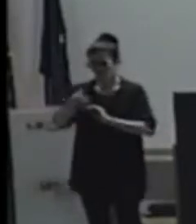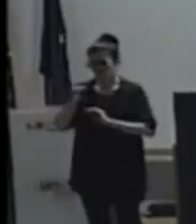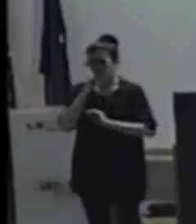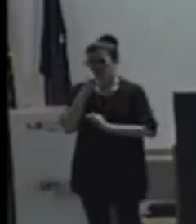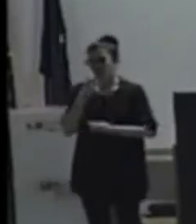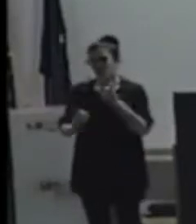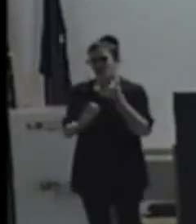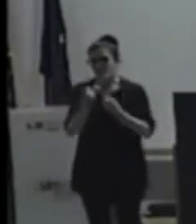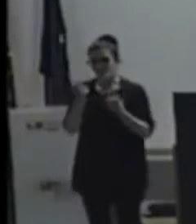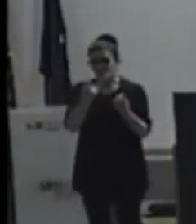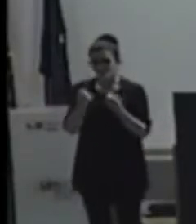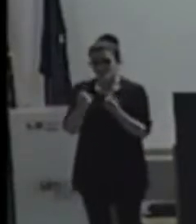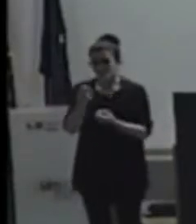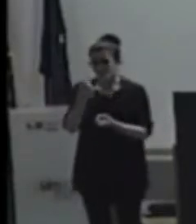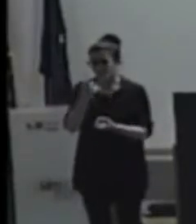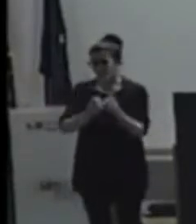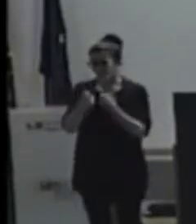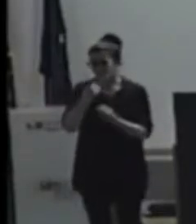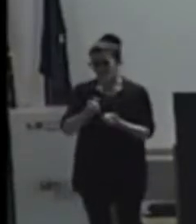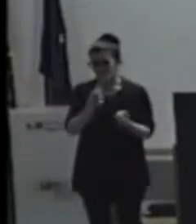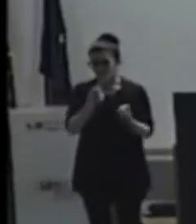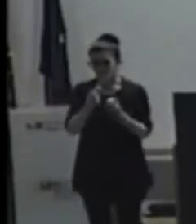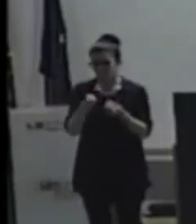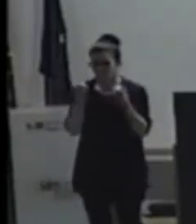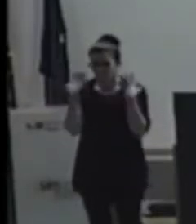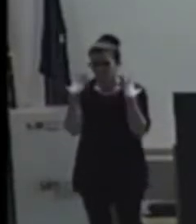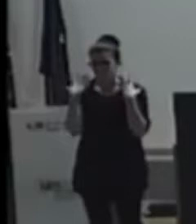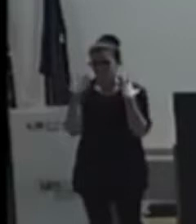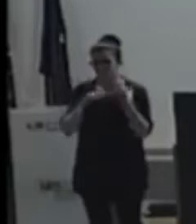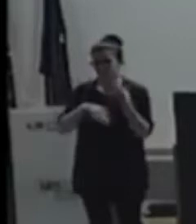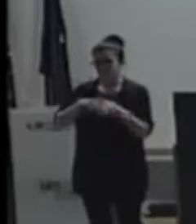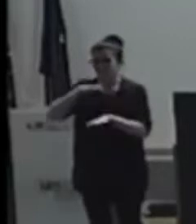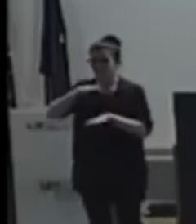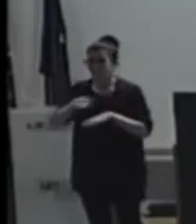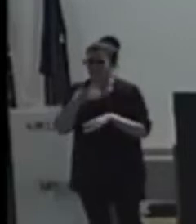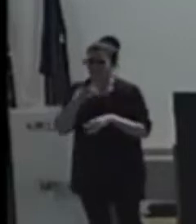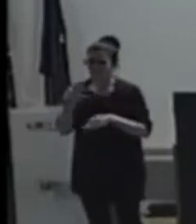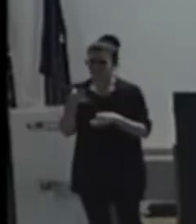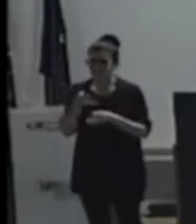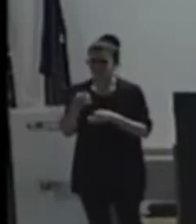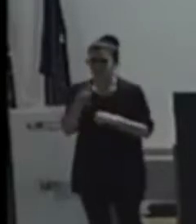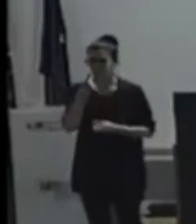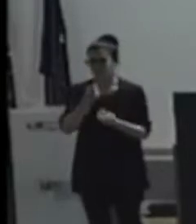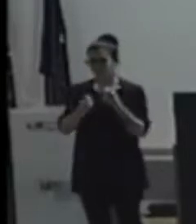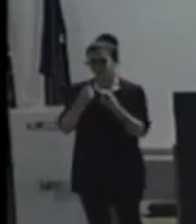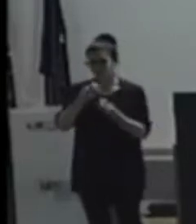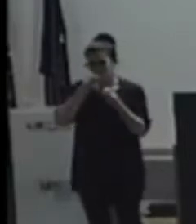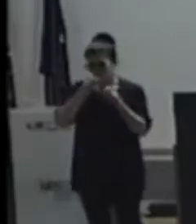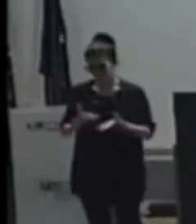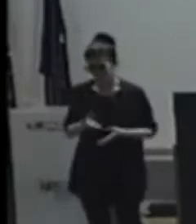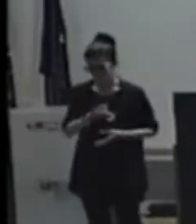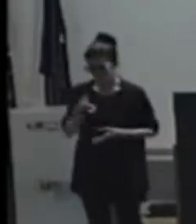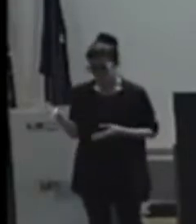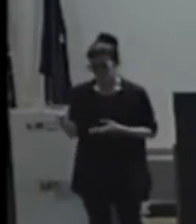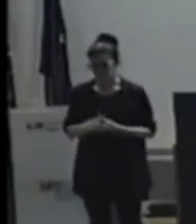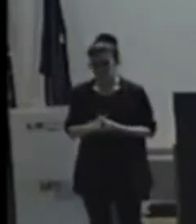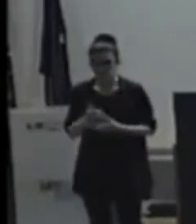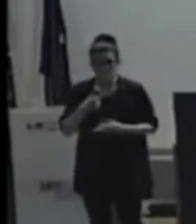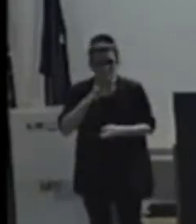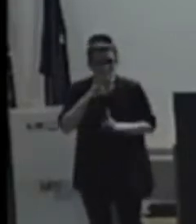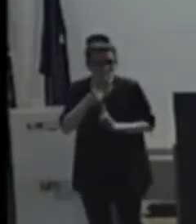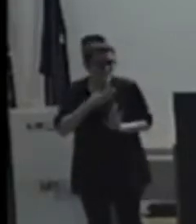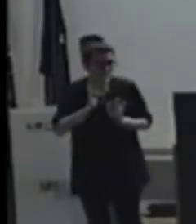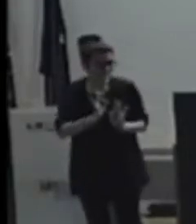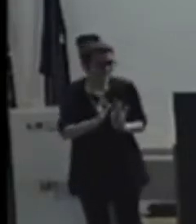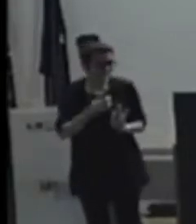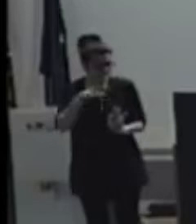un sistema cuando quizá a lo mejor otro en un momento determinado nos puede ser mejor. Entonces, bueno, esa es mi respuesta. No sé,